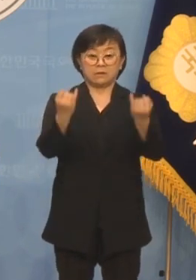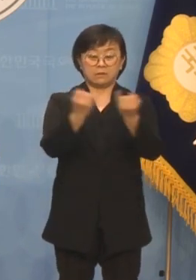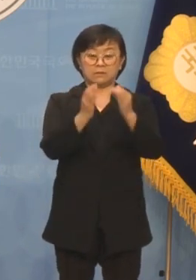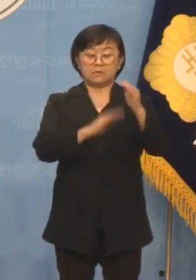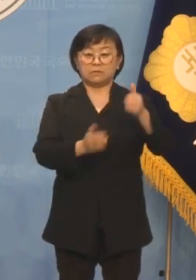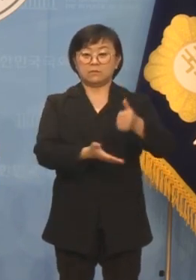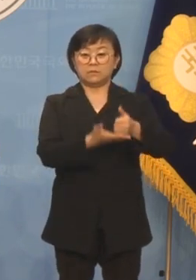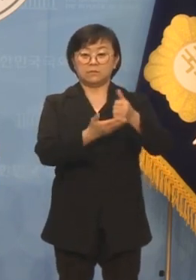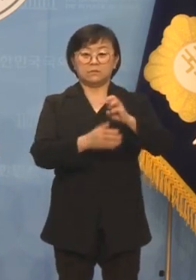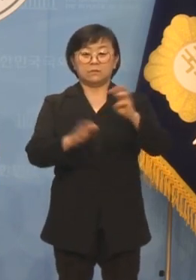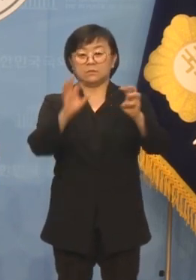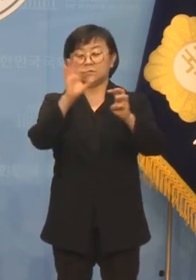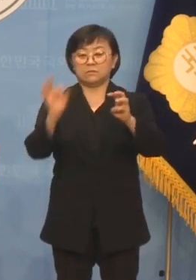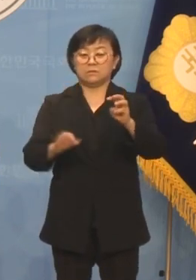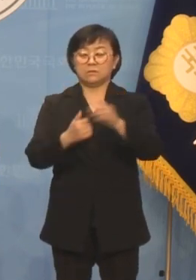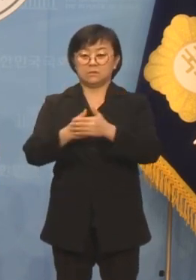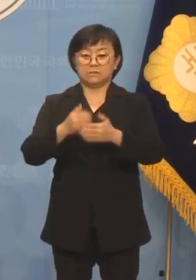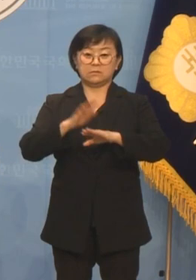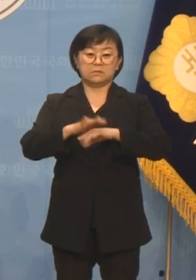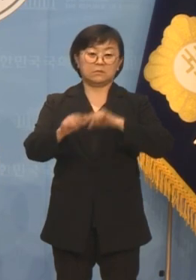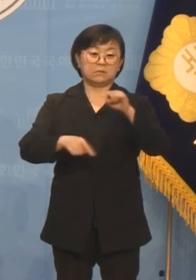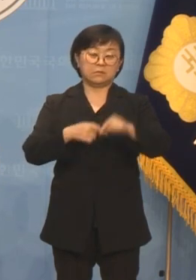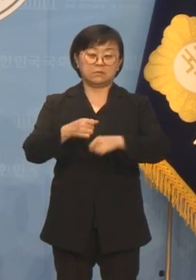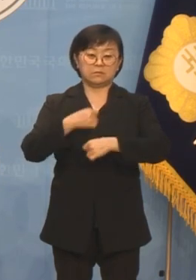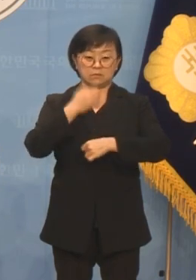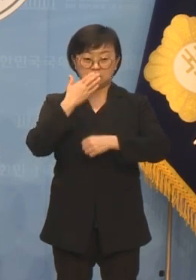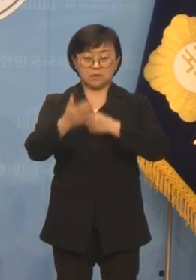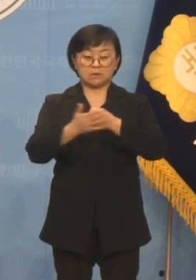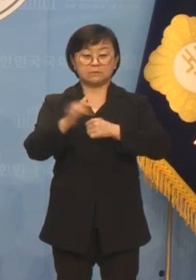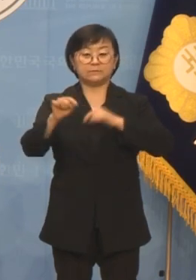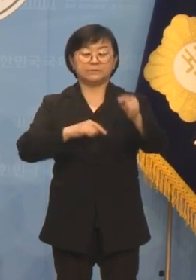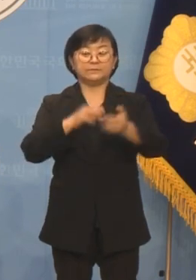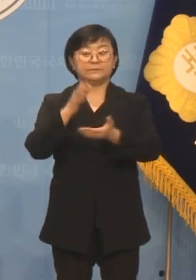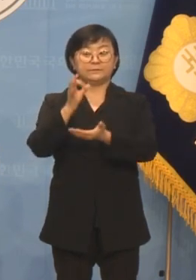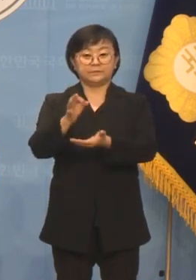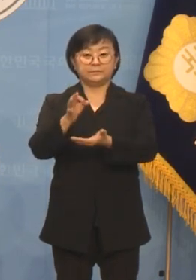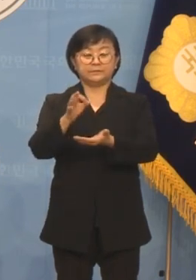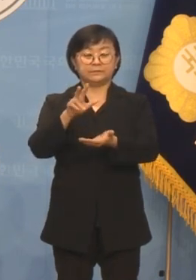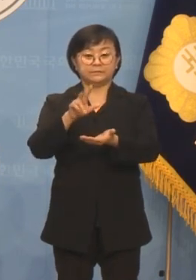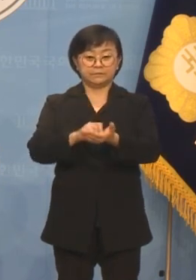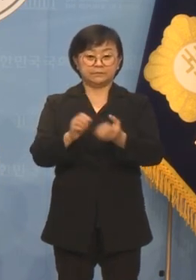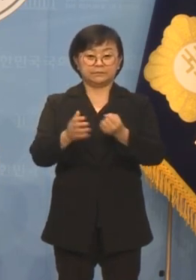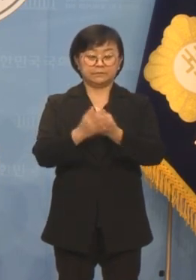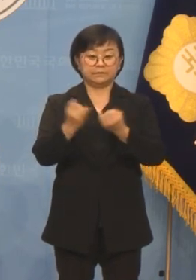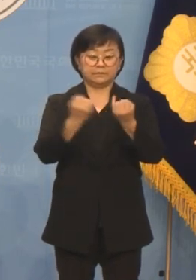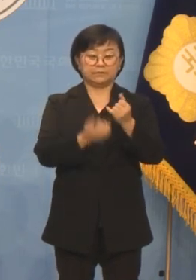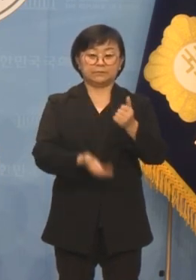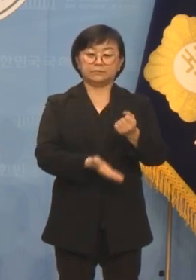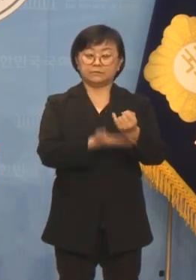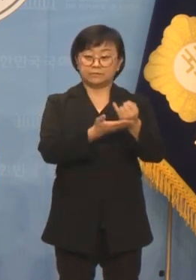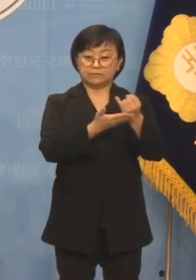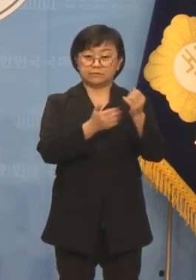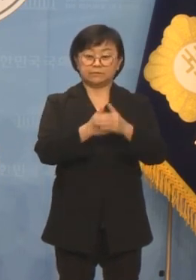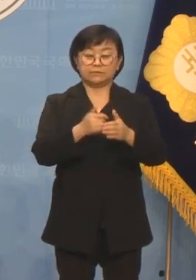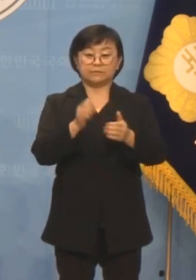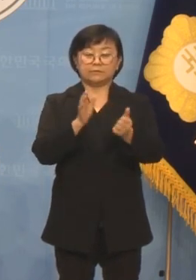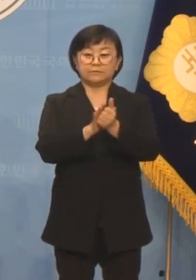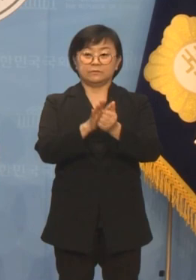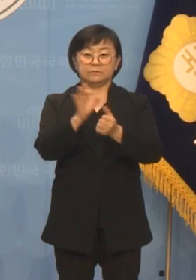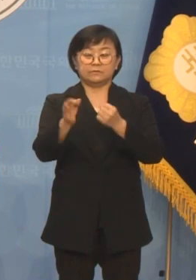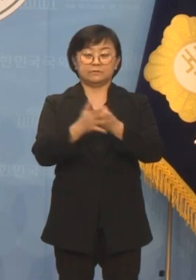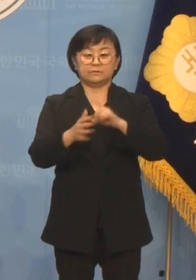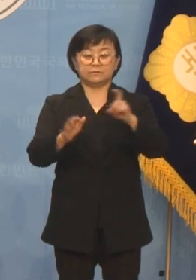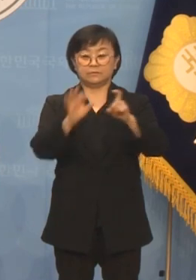공천 30%를 지켜야만 받을 수 있는 정치자금법상의 여성 추천 보조금은